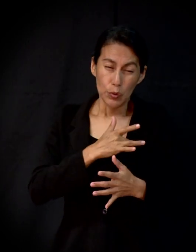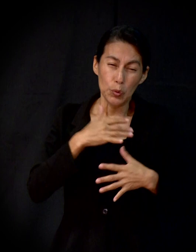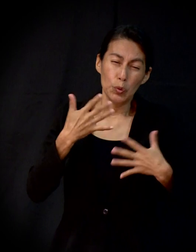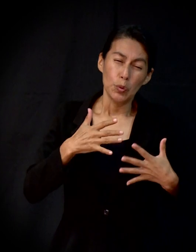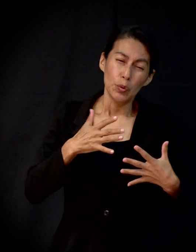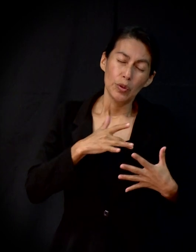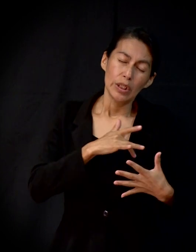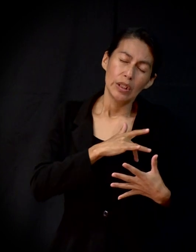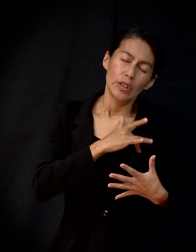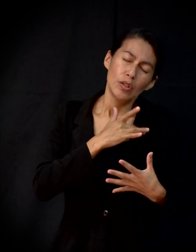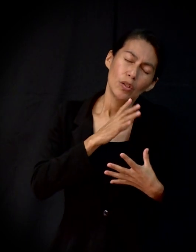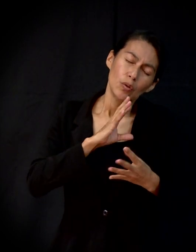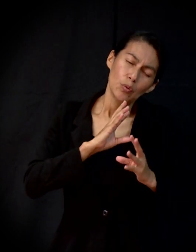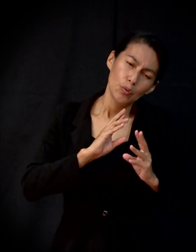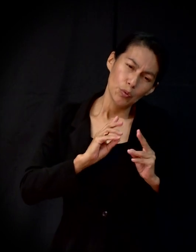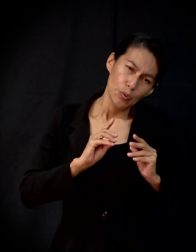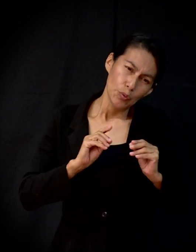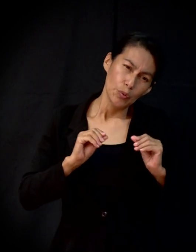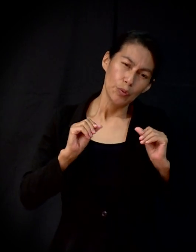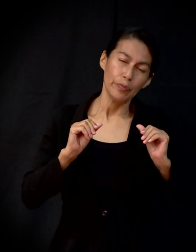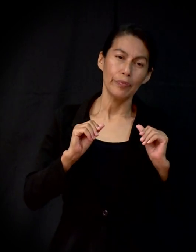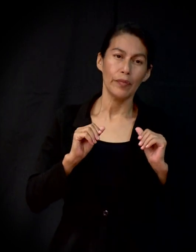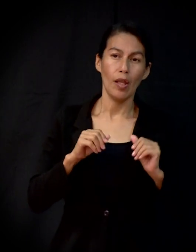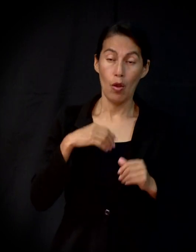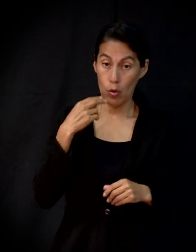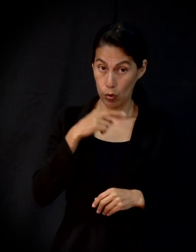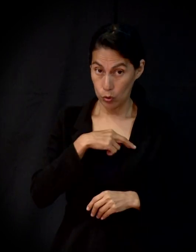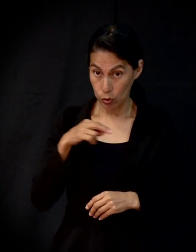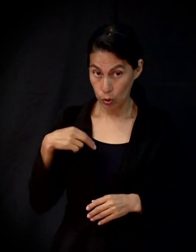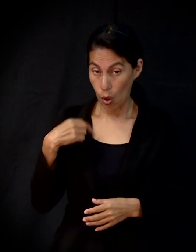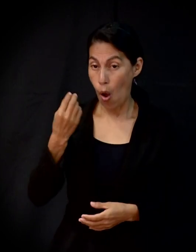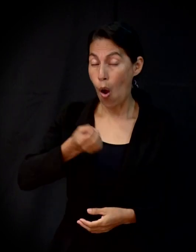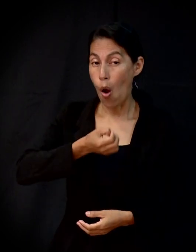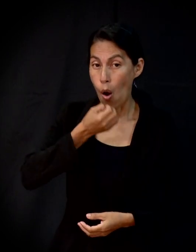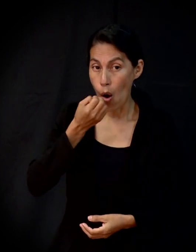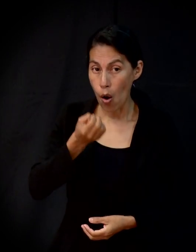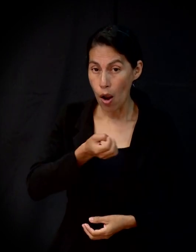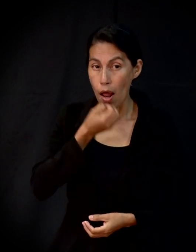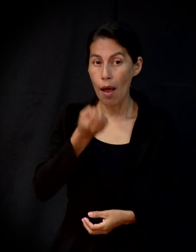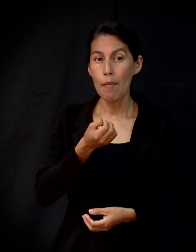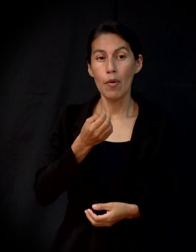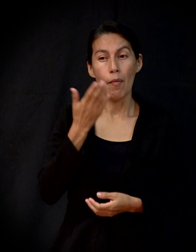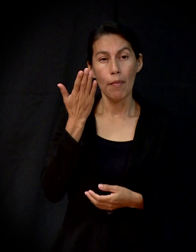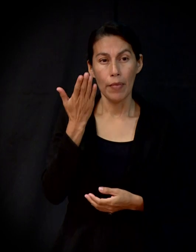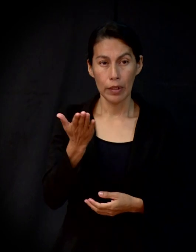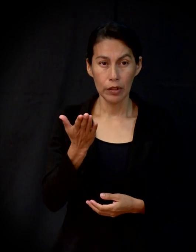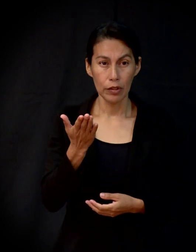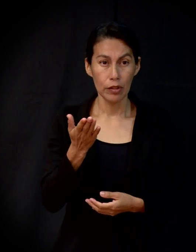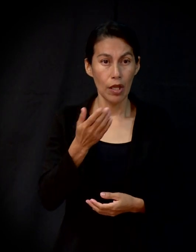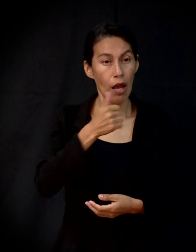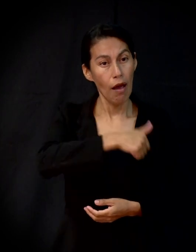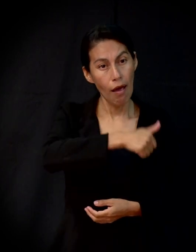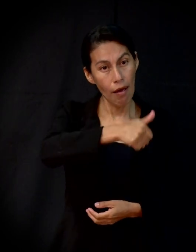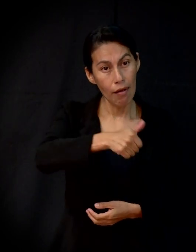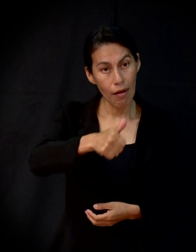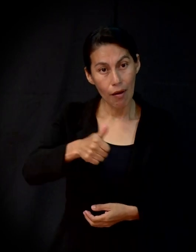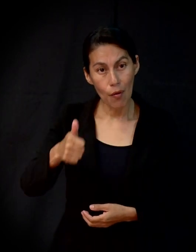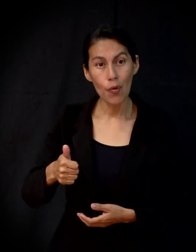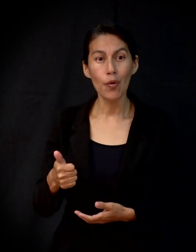oramos por estas peticiones, oramos por estas peticiones, pero también oramos por todos aquellos